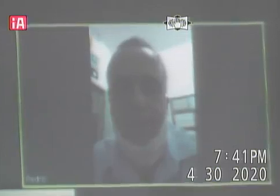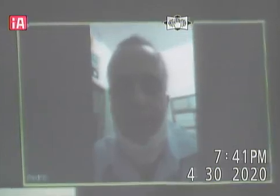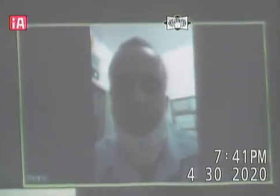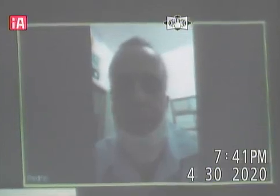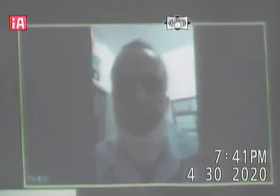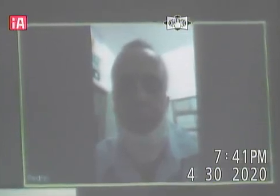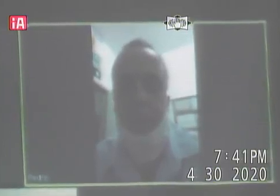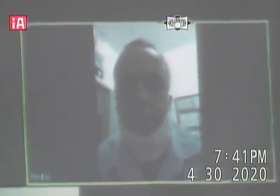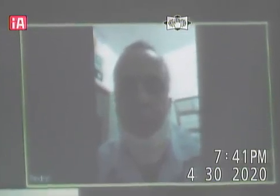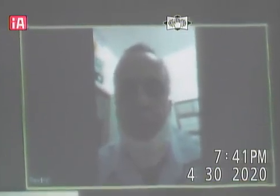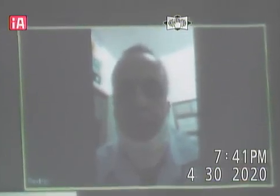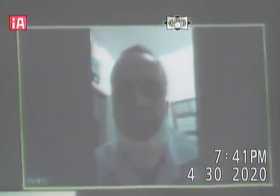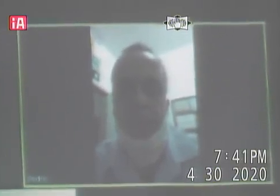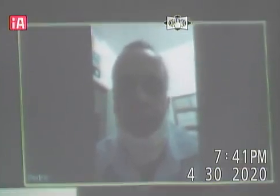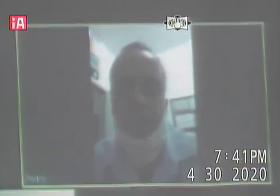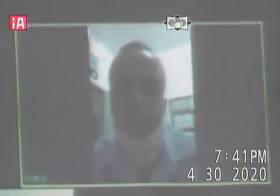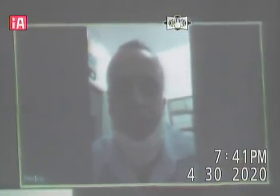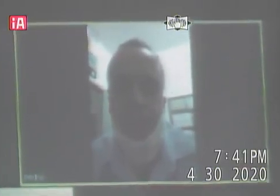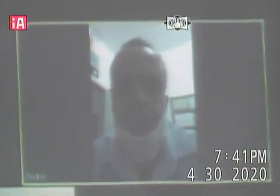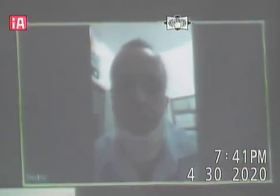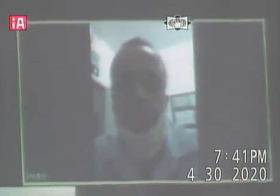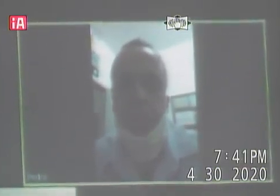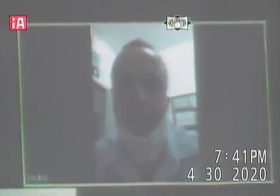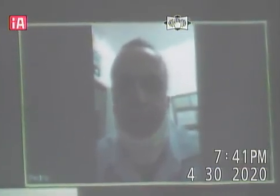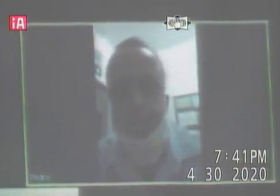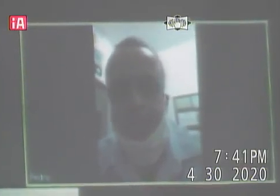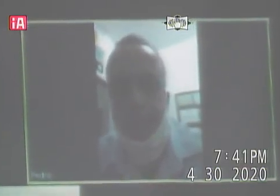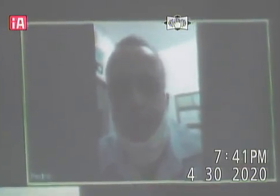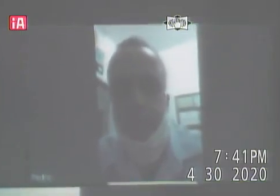Para finalizar, Rafael, esse assunto